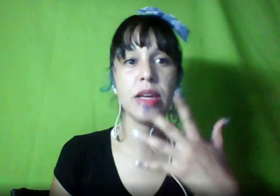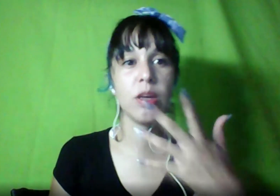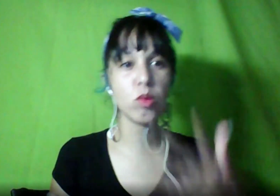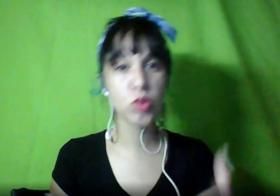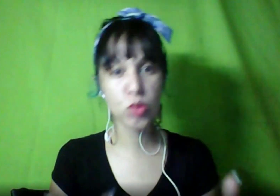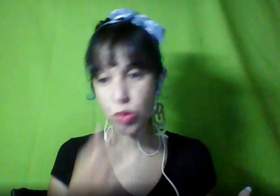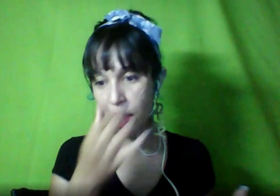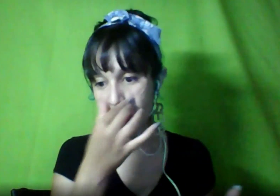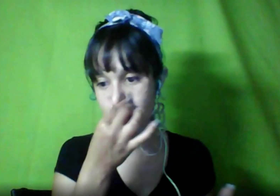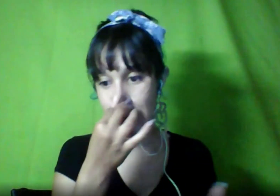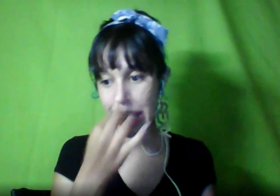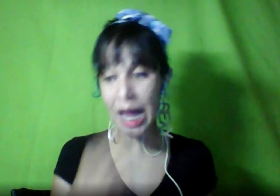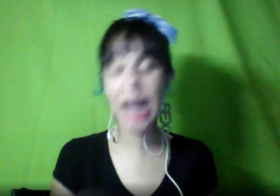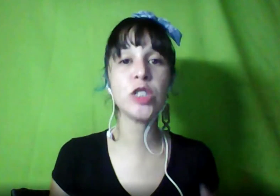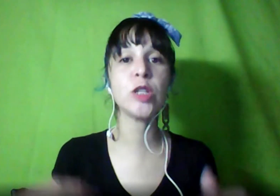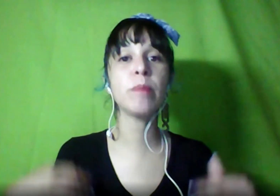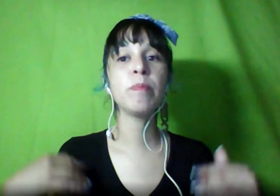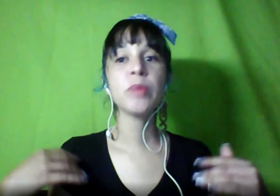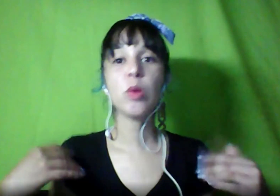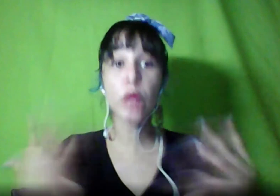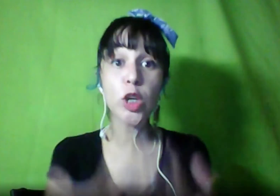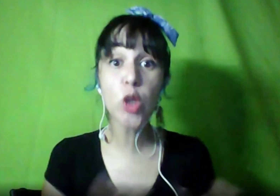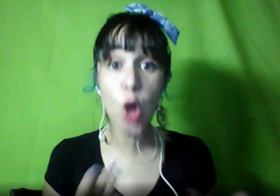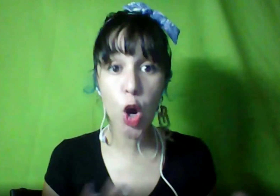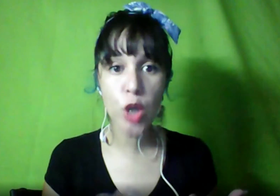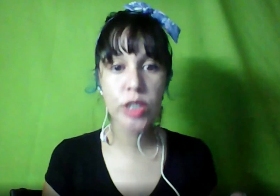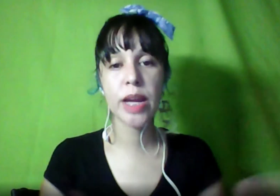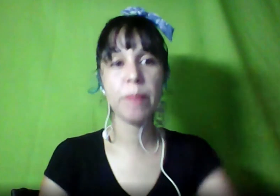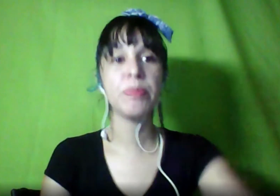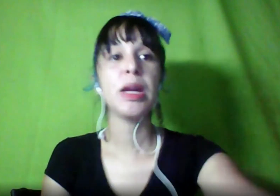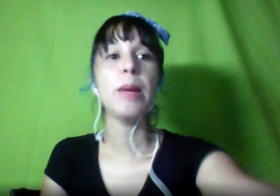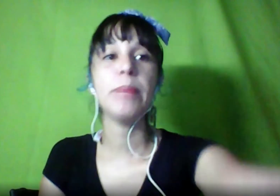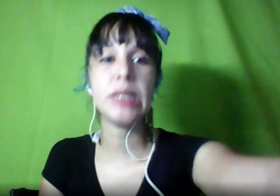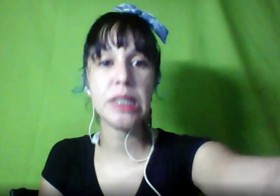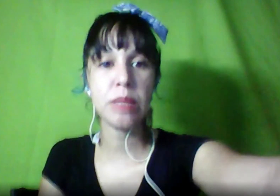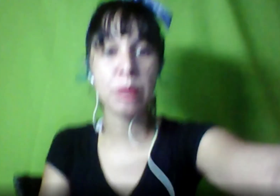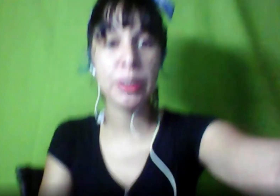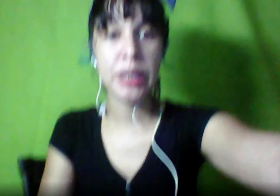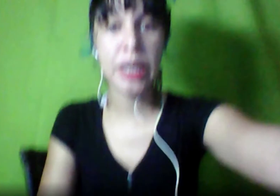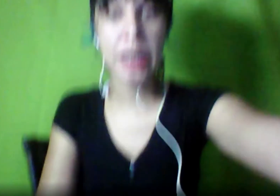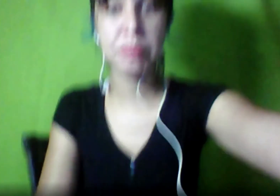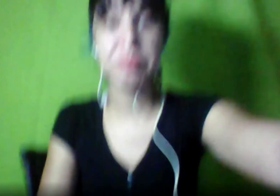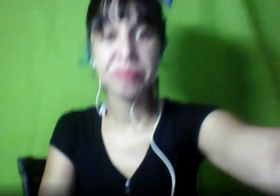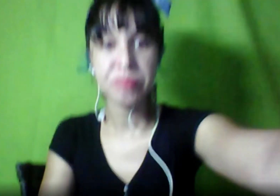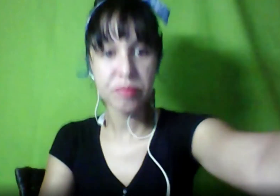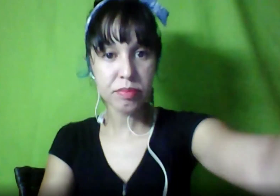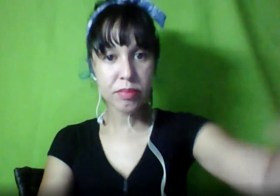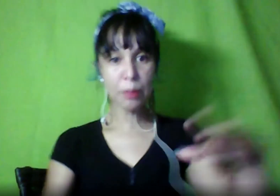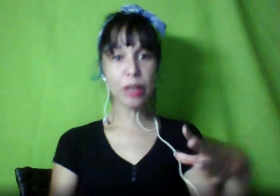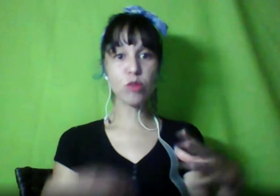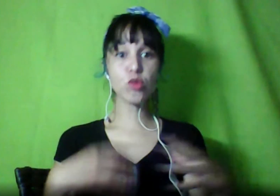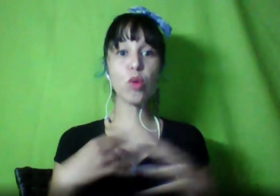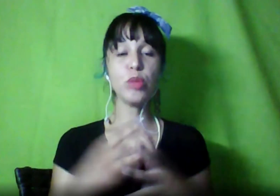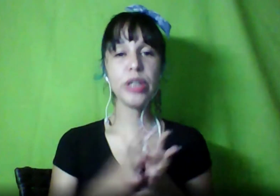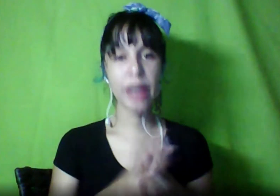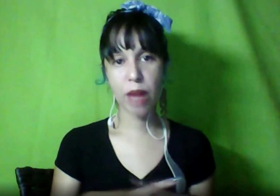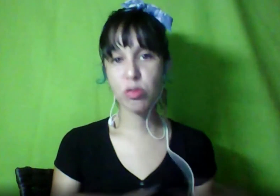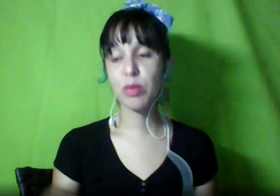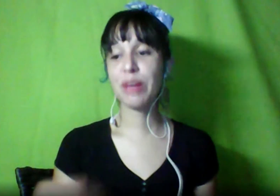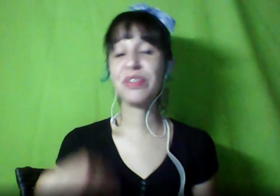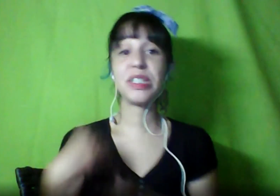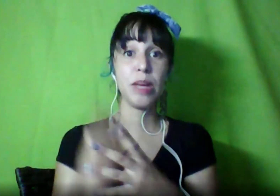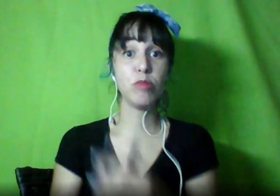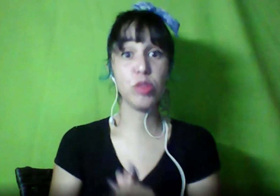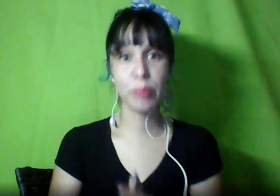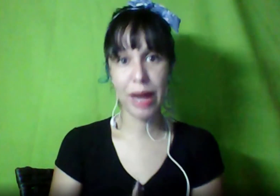Libras, quem que é o surdo na sociedade, o que nós, né, precisamos aprender para nos comunicarmos,